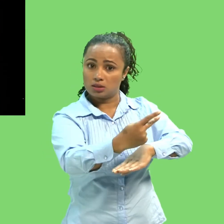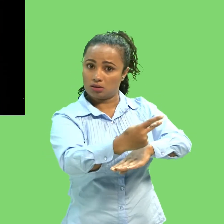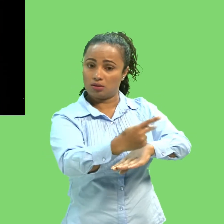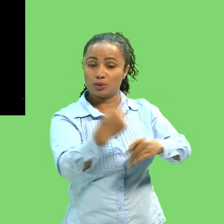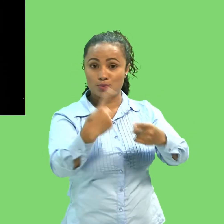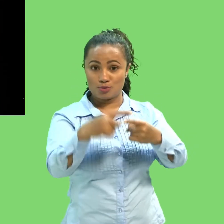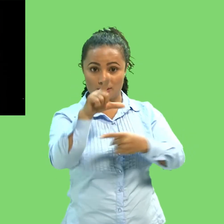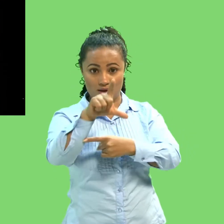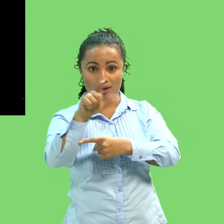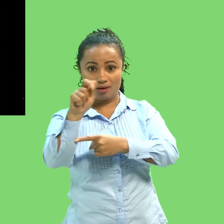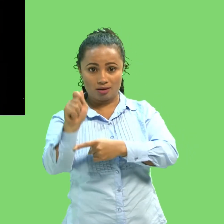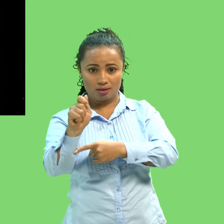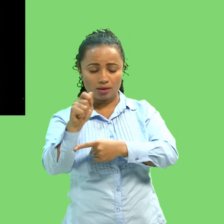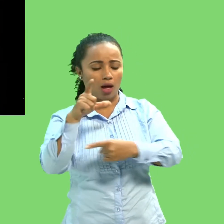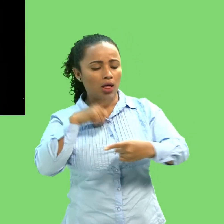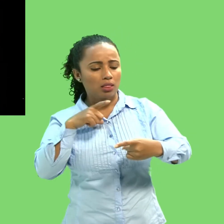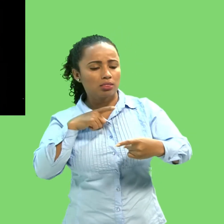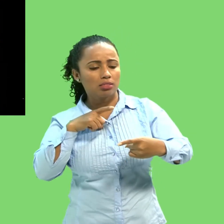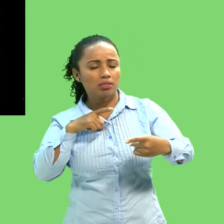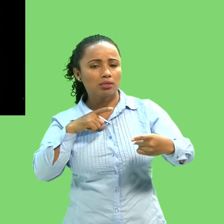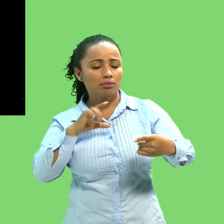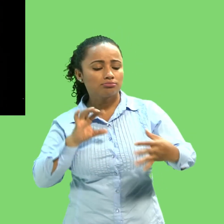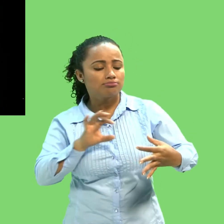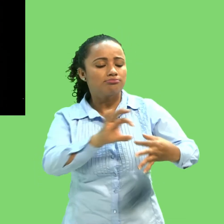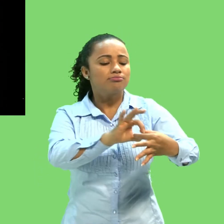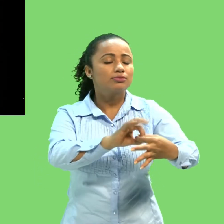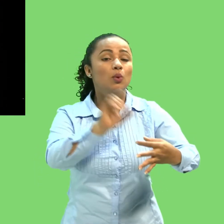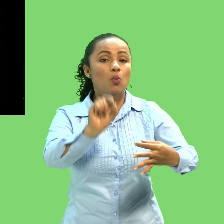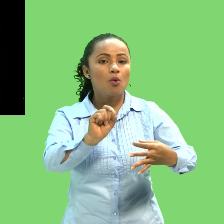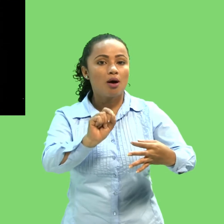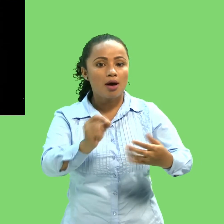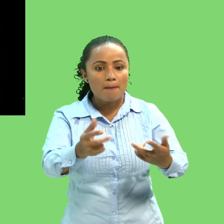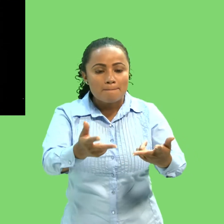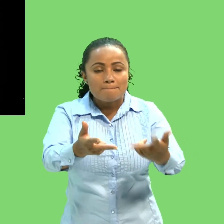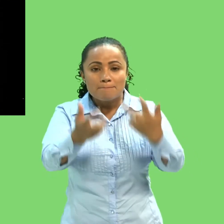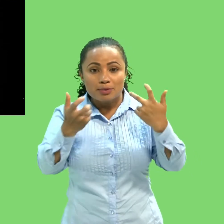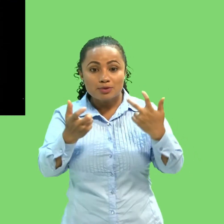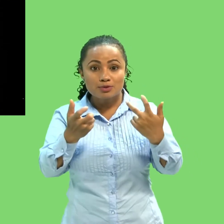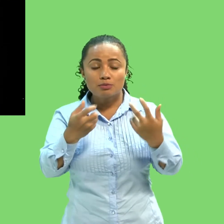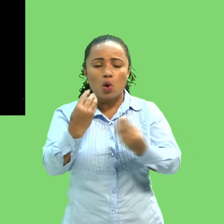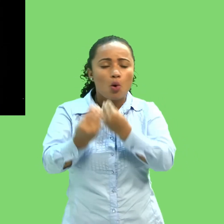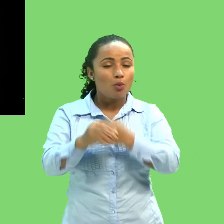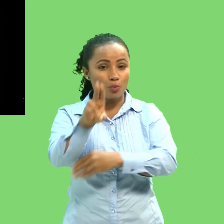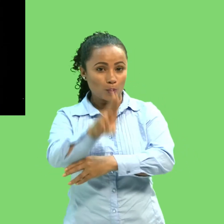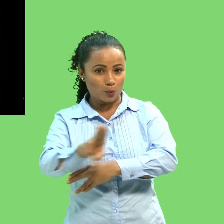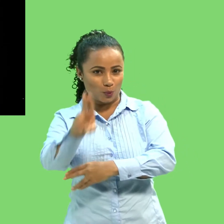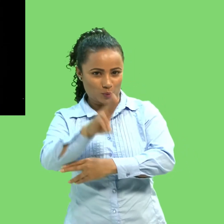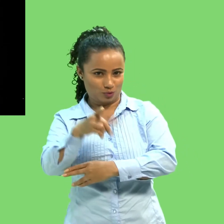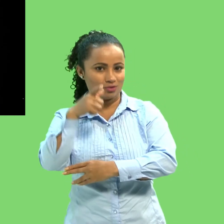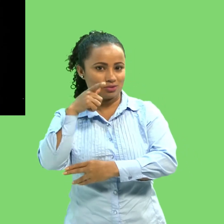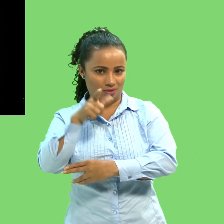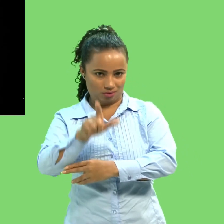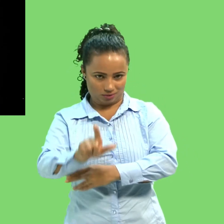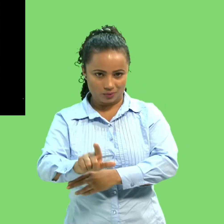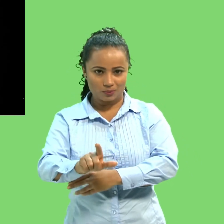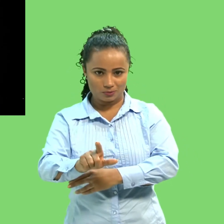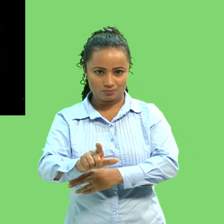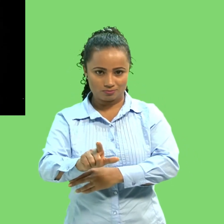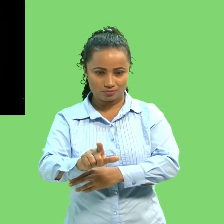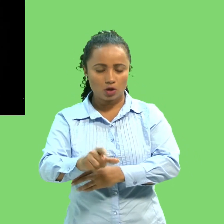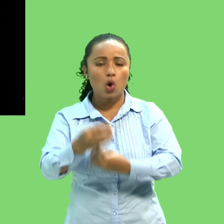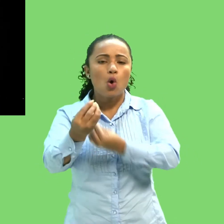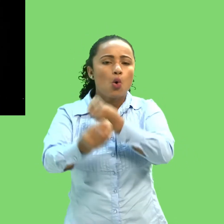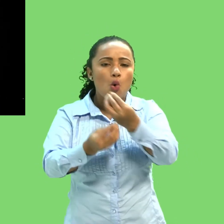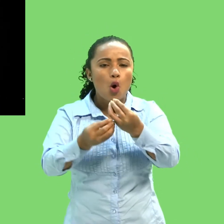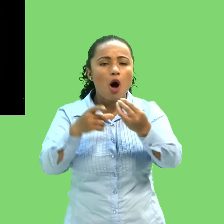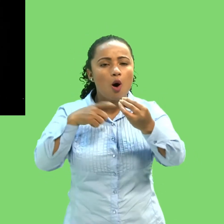fato, aos fatos da língua, que é a situação de uso, né? A